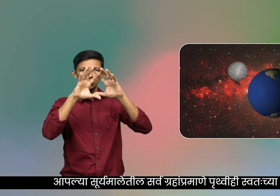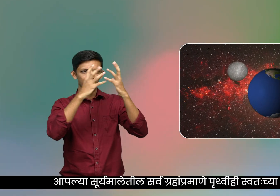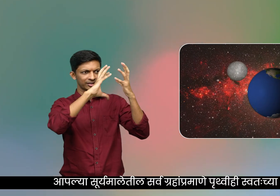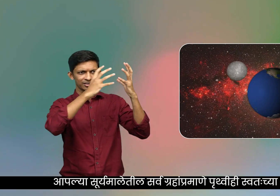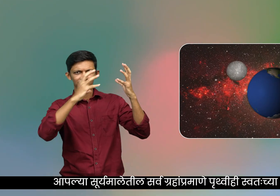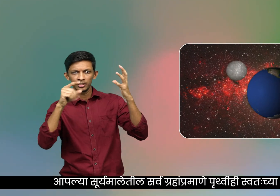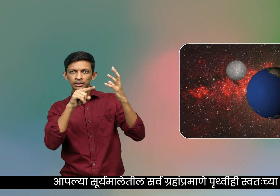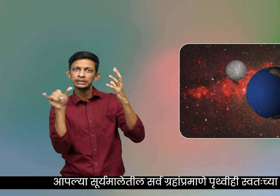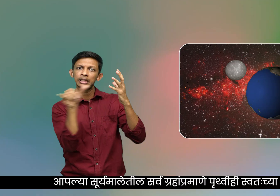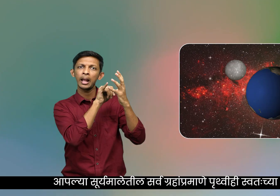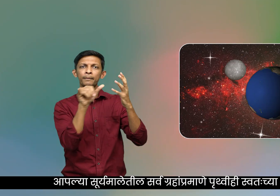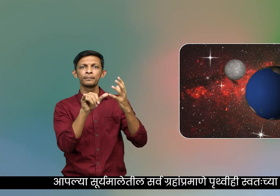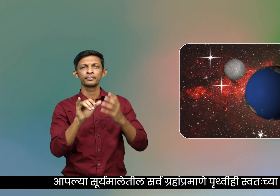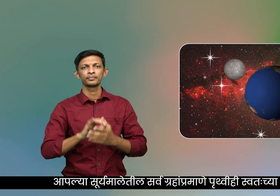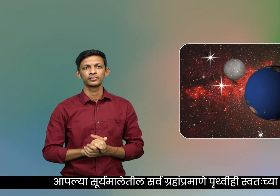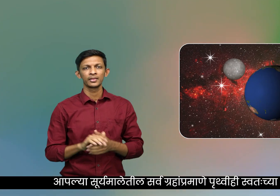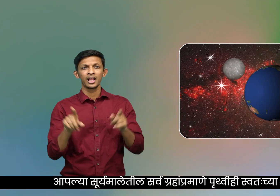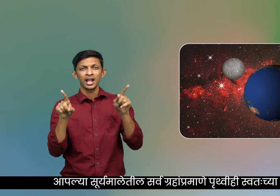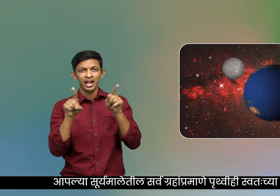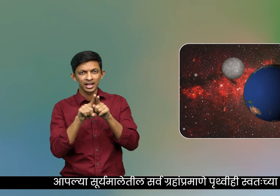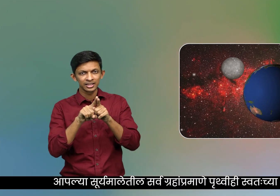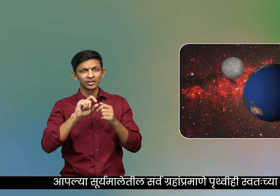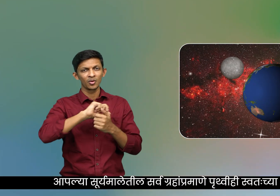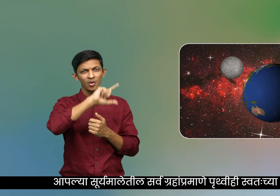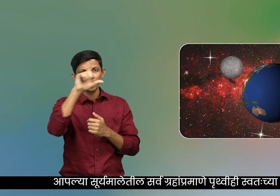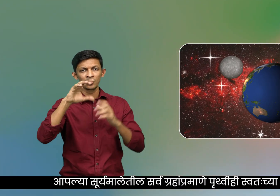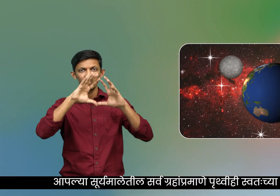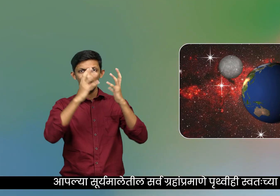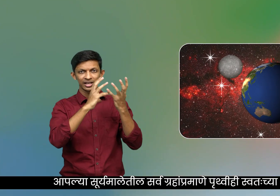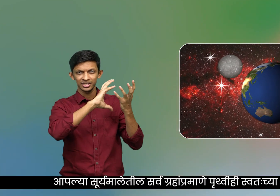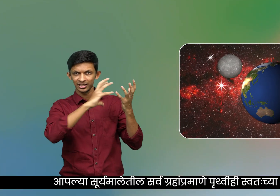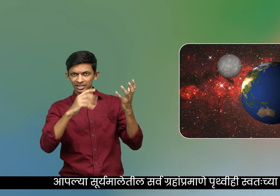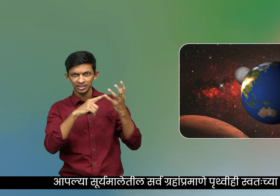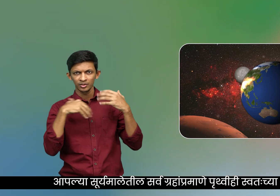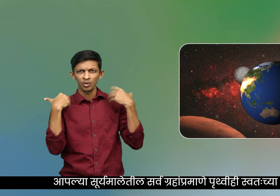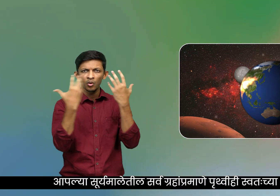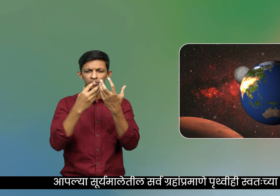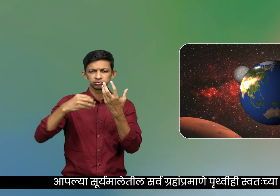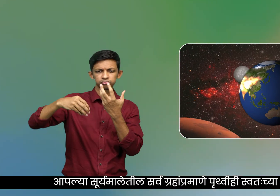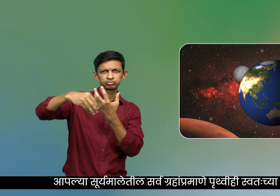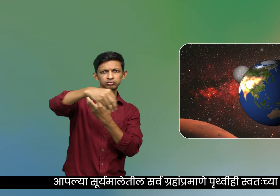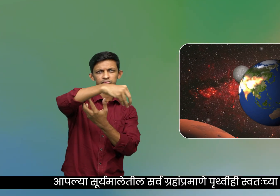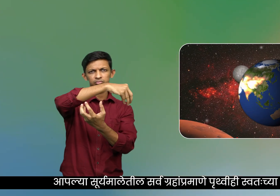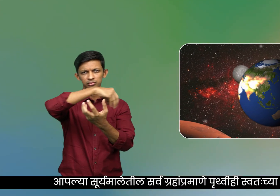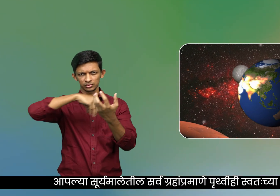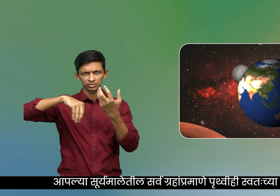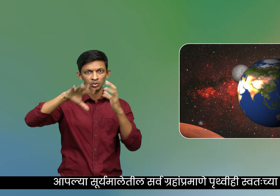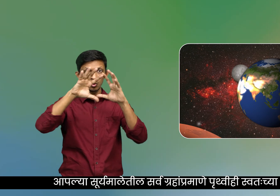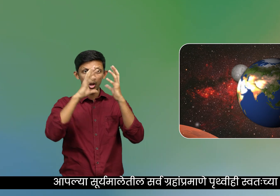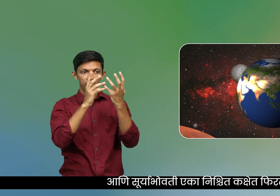आपल्या सूर्यमालेतील सर्व ग्रहांप्रमाणे पृथ्वीही स्वतःच्या अक्षावर फिरते